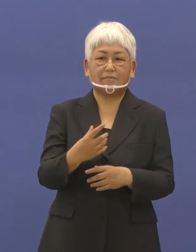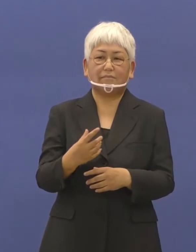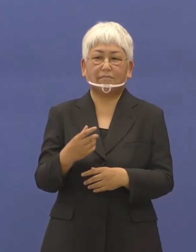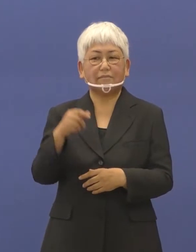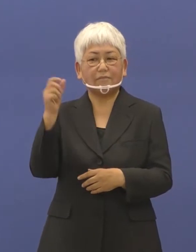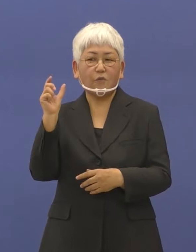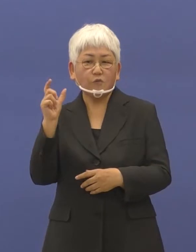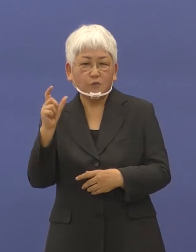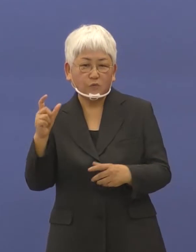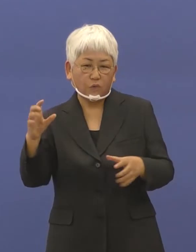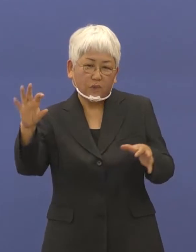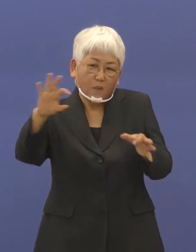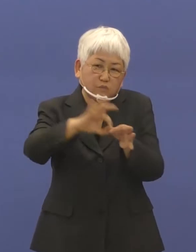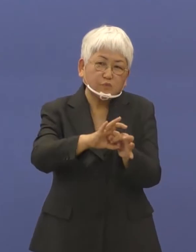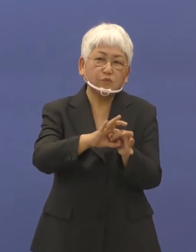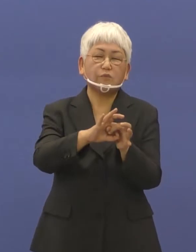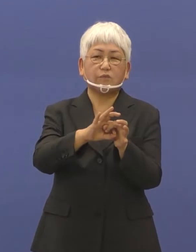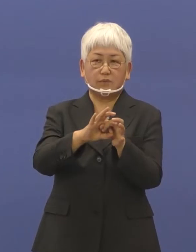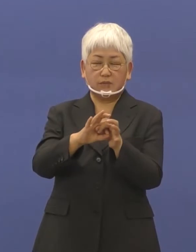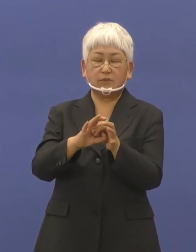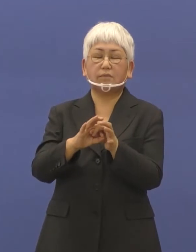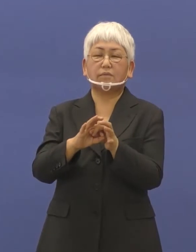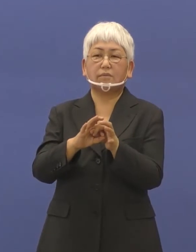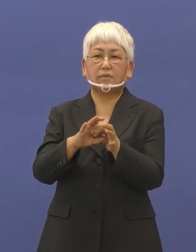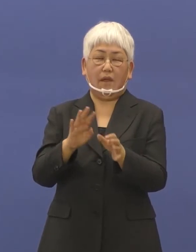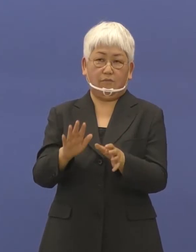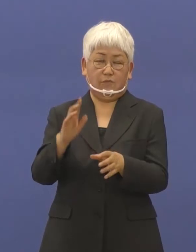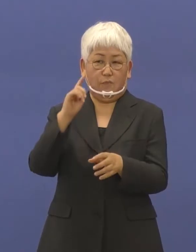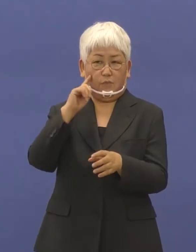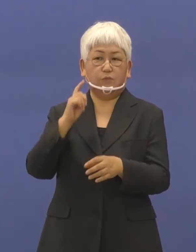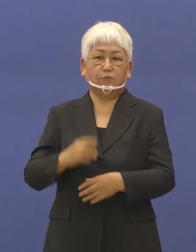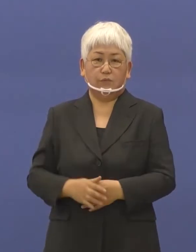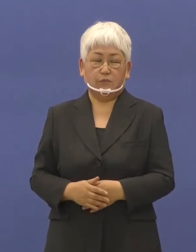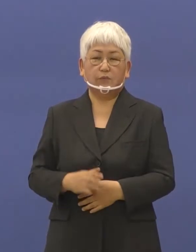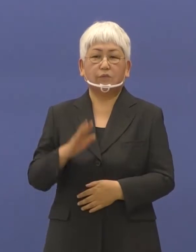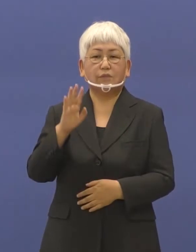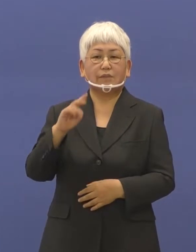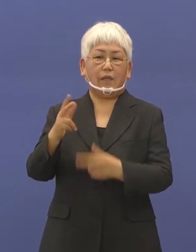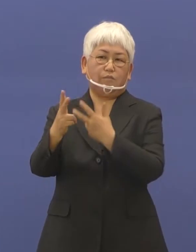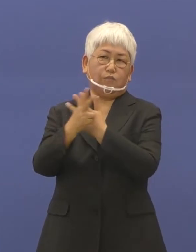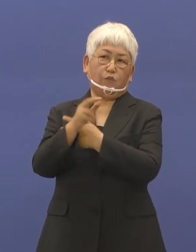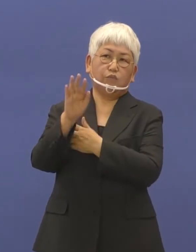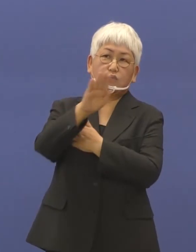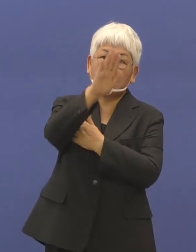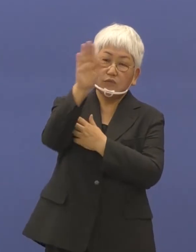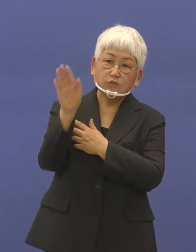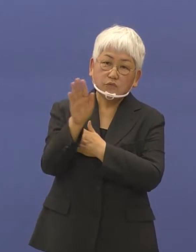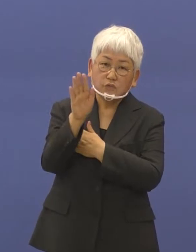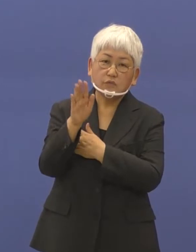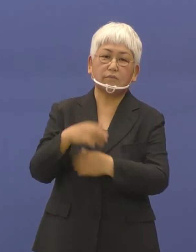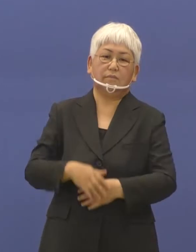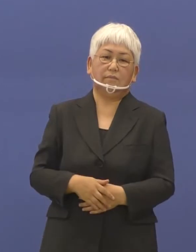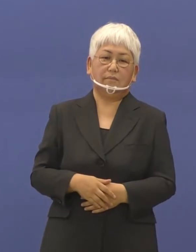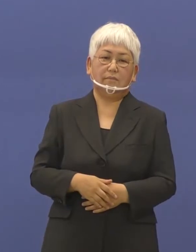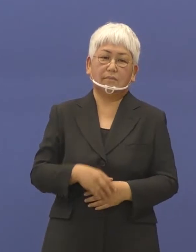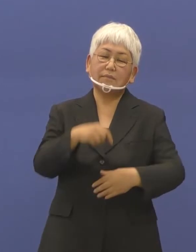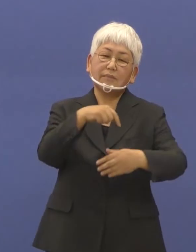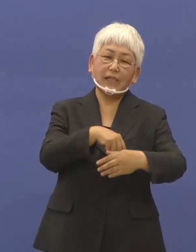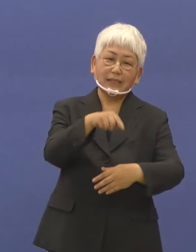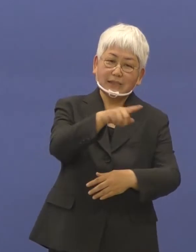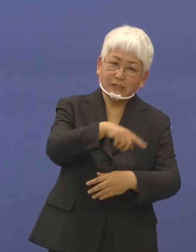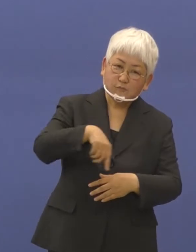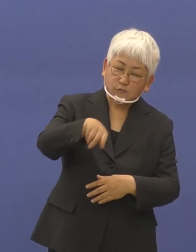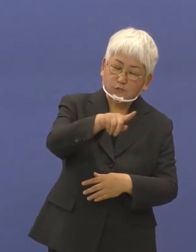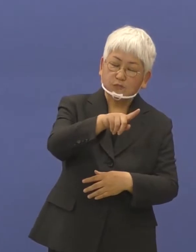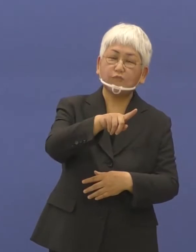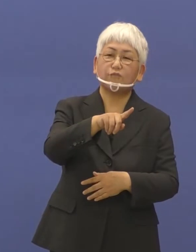ような、そういう県北の可能性は実は、内陸中南